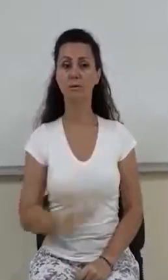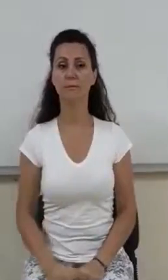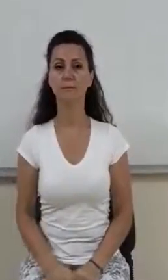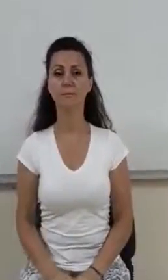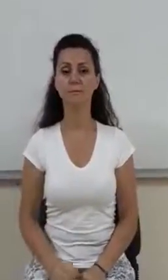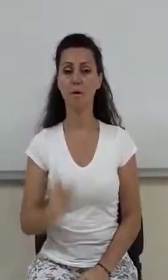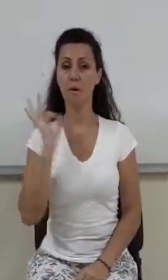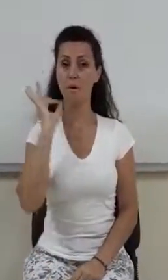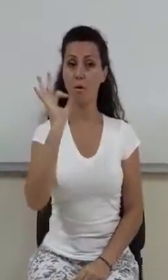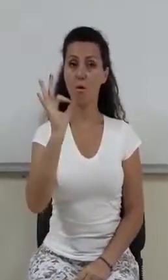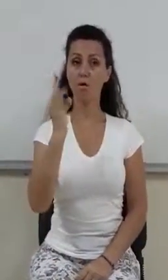Ortaokul.